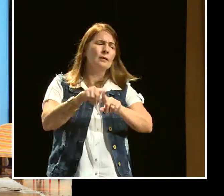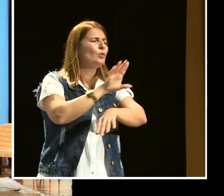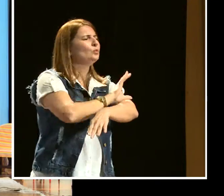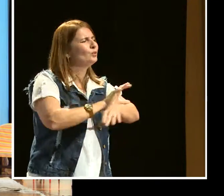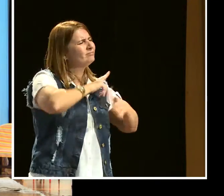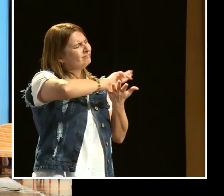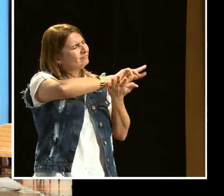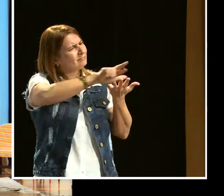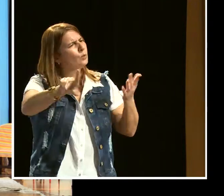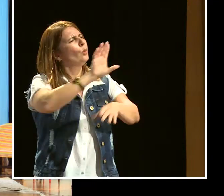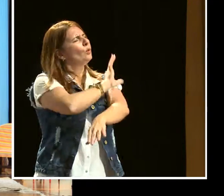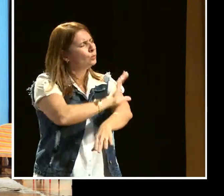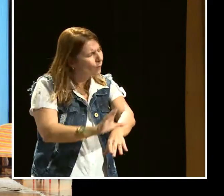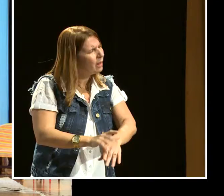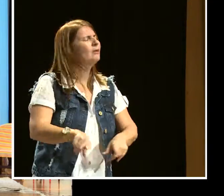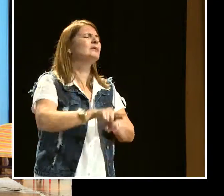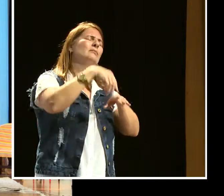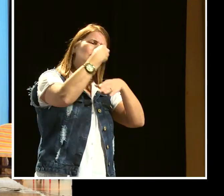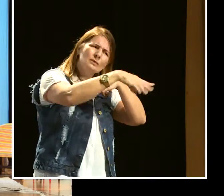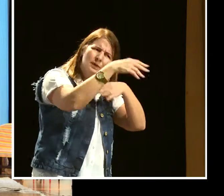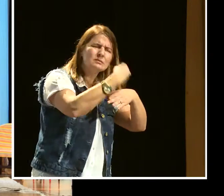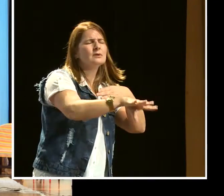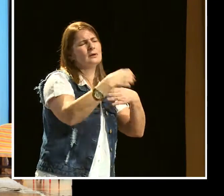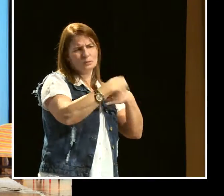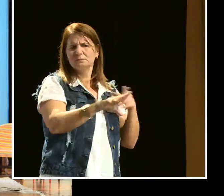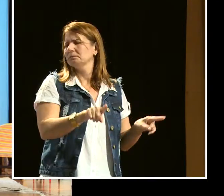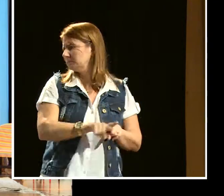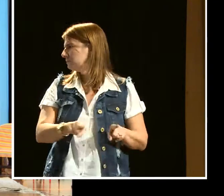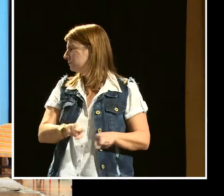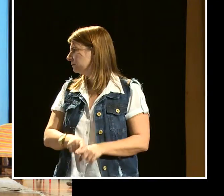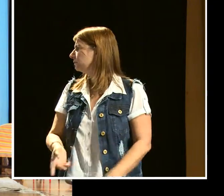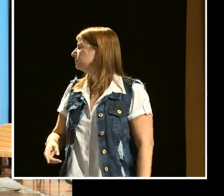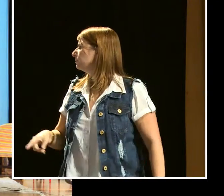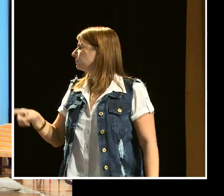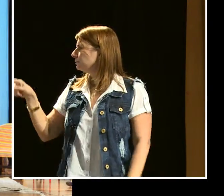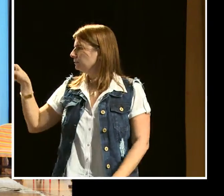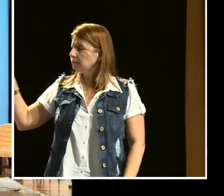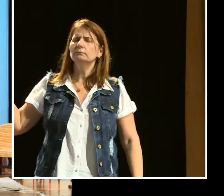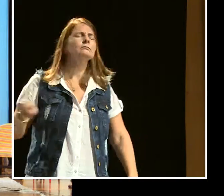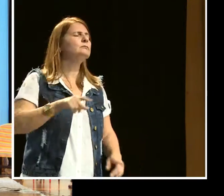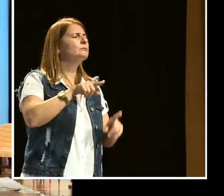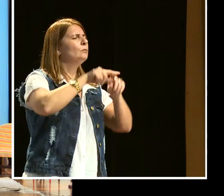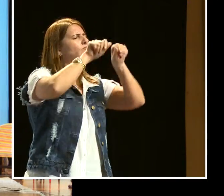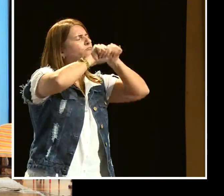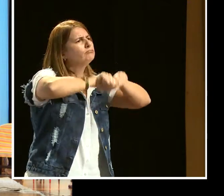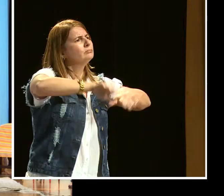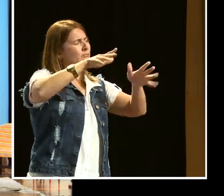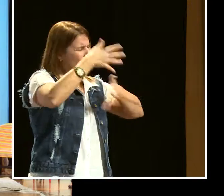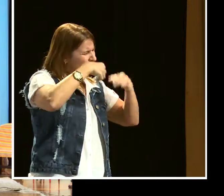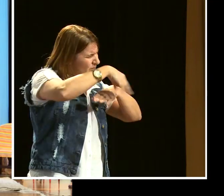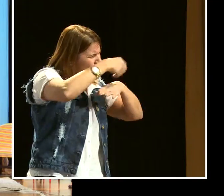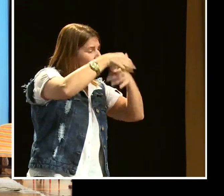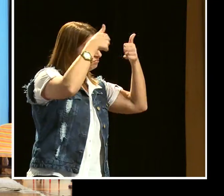ser feito. E também a intercultural, que é também um dos assuntos que a gente fala na prática do ensino